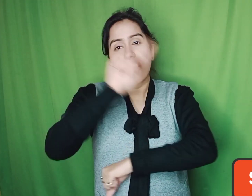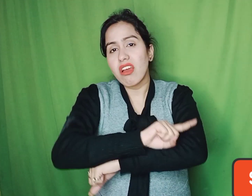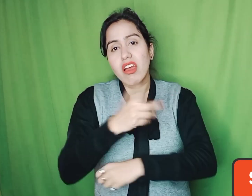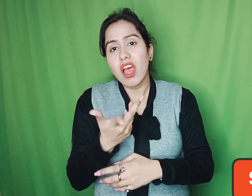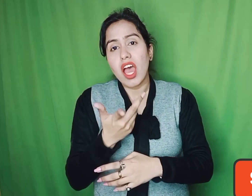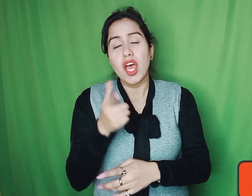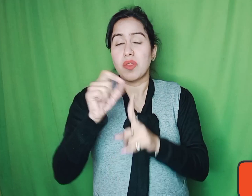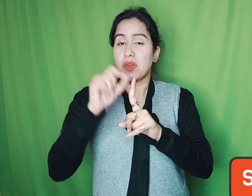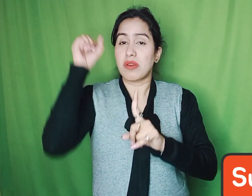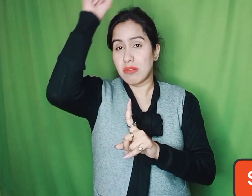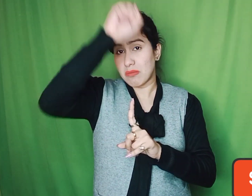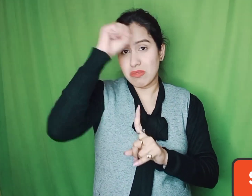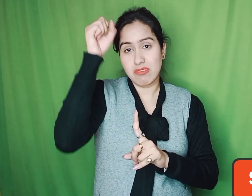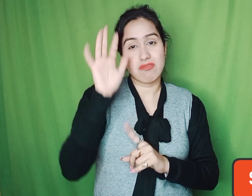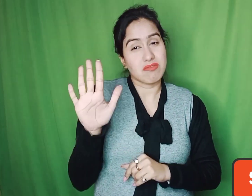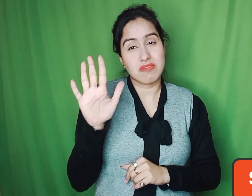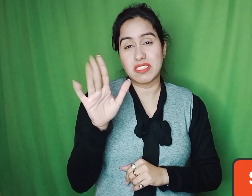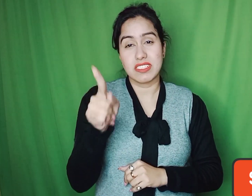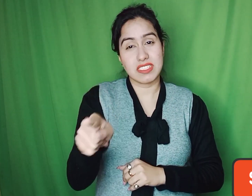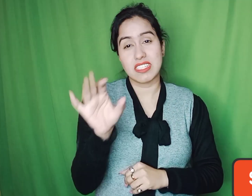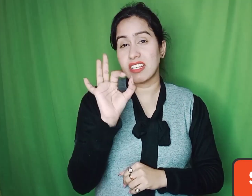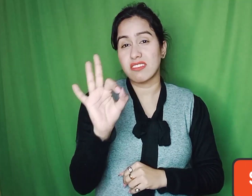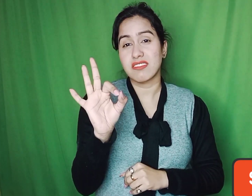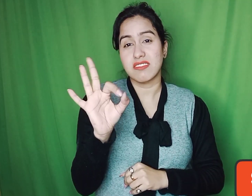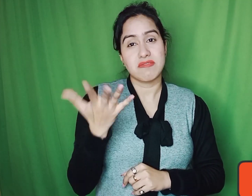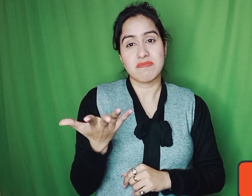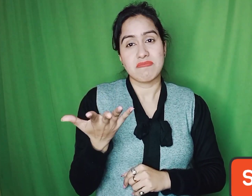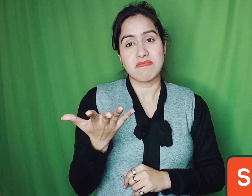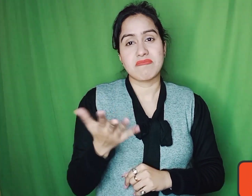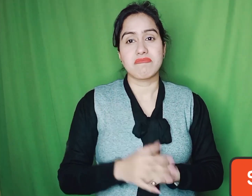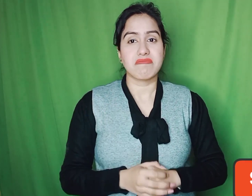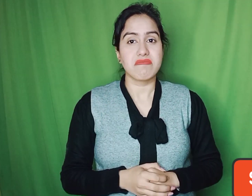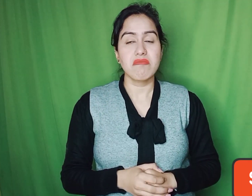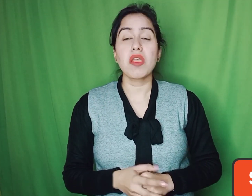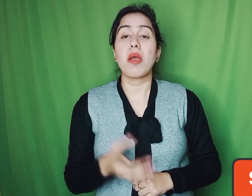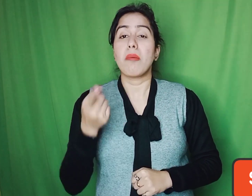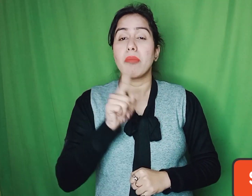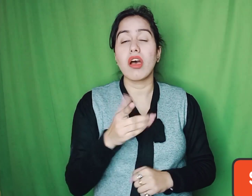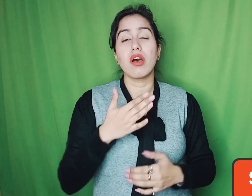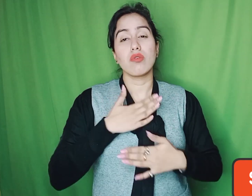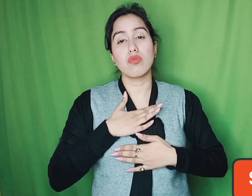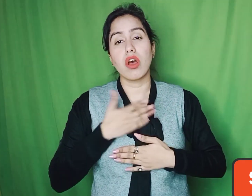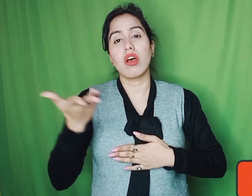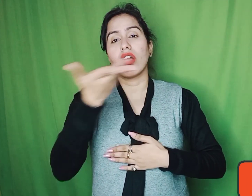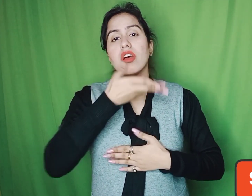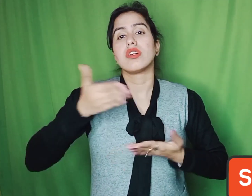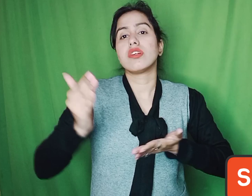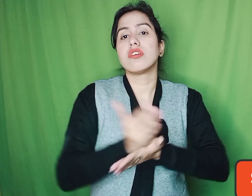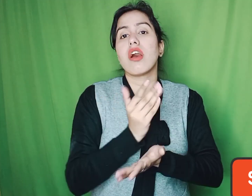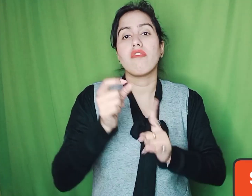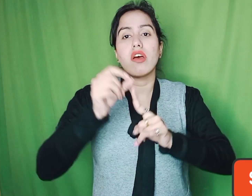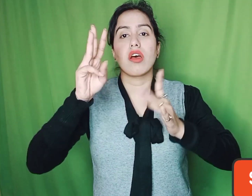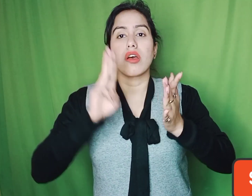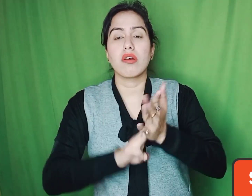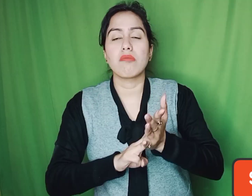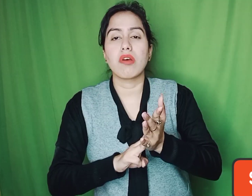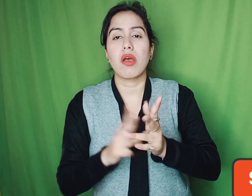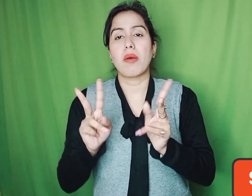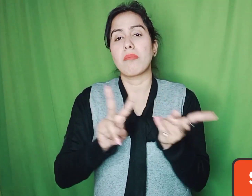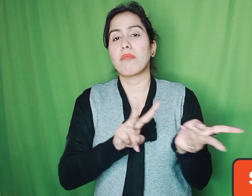के प्रधानमंत्री का इस तरीके से स्वागत किया। लेकिन सबसे गर्व की बात यह है हम सबके लिए कि प्रधानमंत्री सुरक्षित वापस